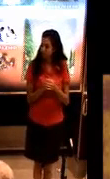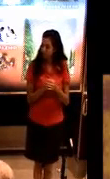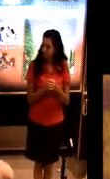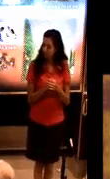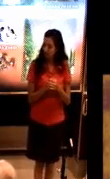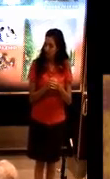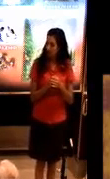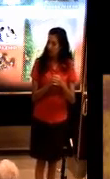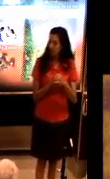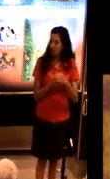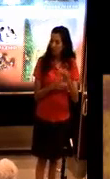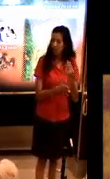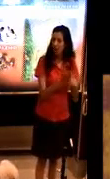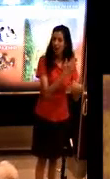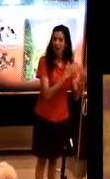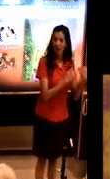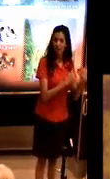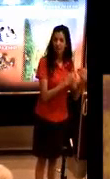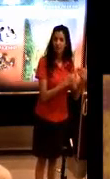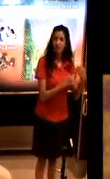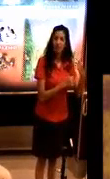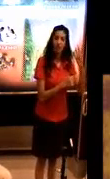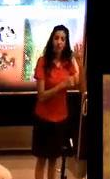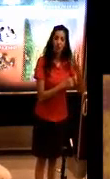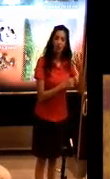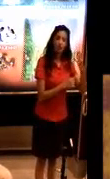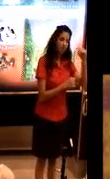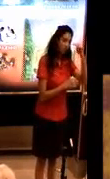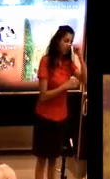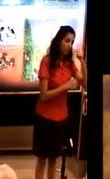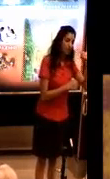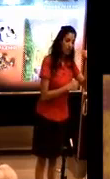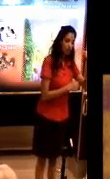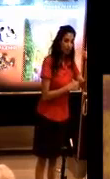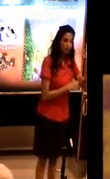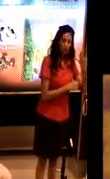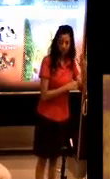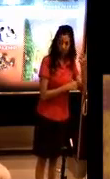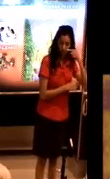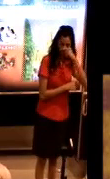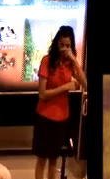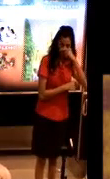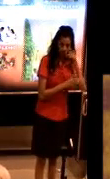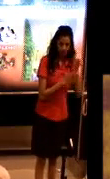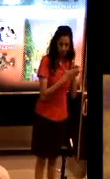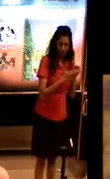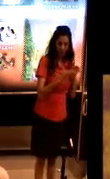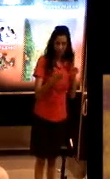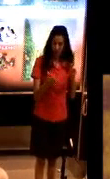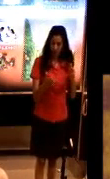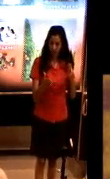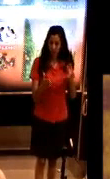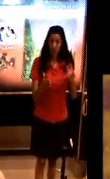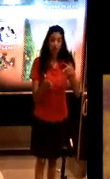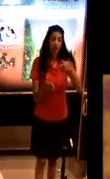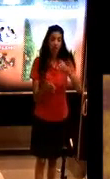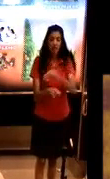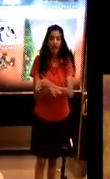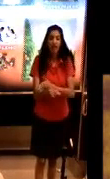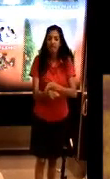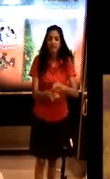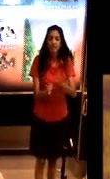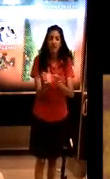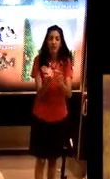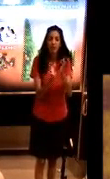457 antes de Cristo hasta el año 34 de la era cristiana. A la mitad de esa semana, tal cual decía